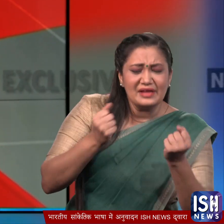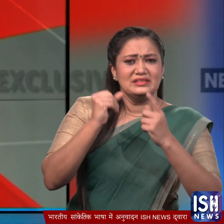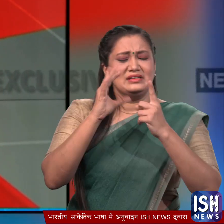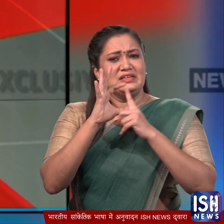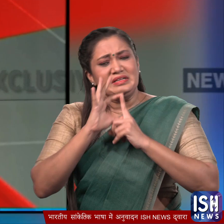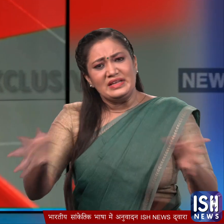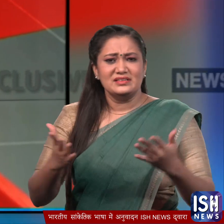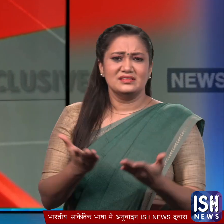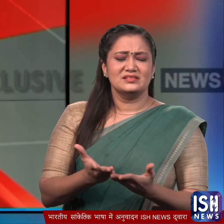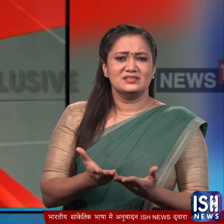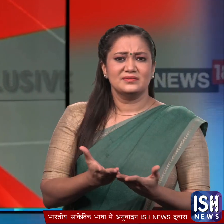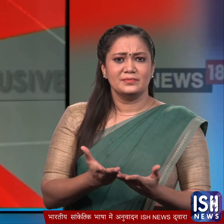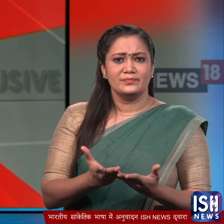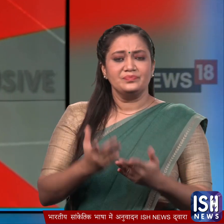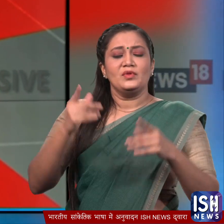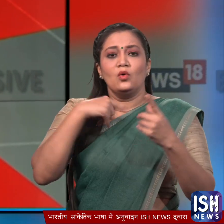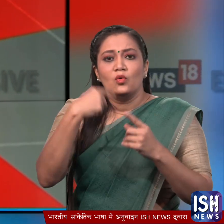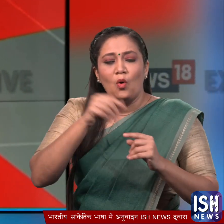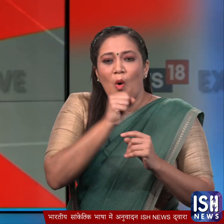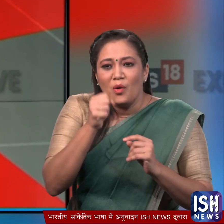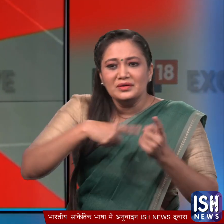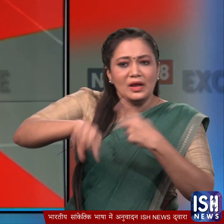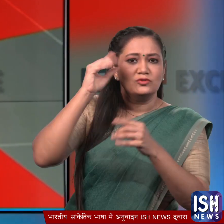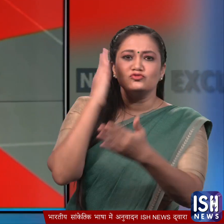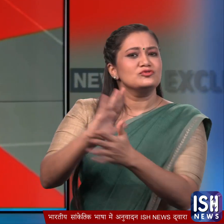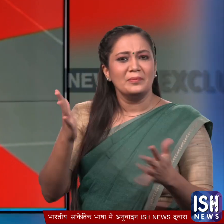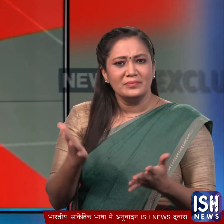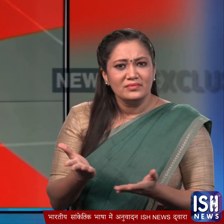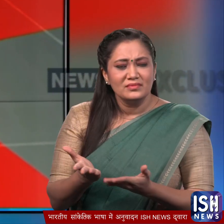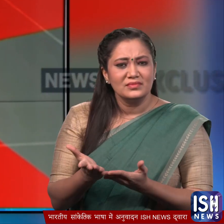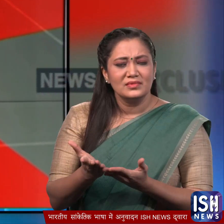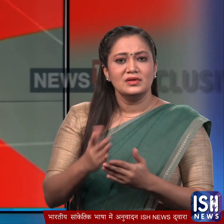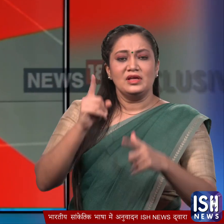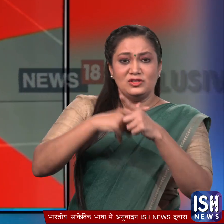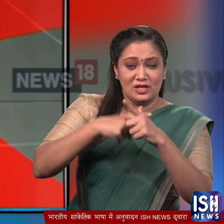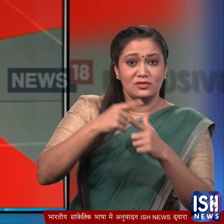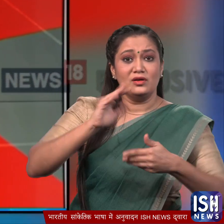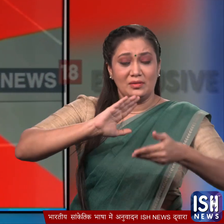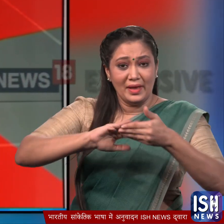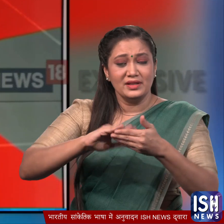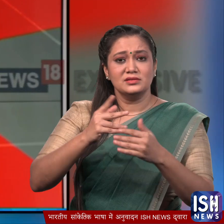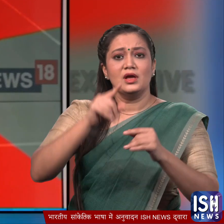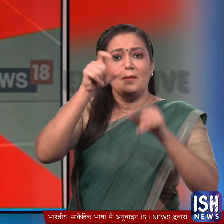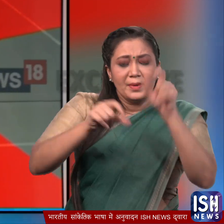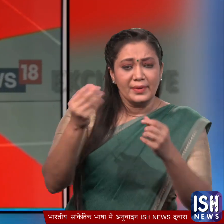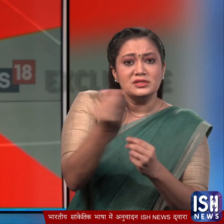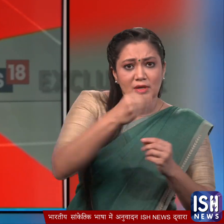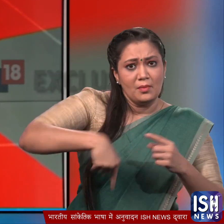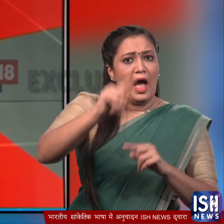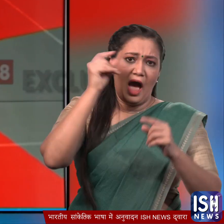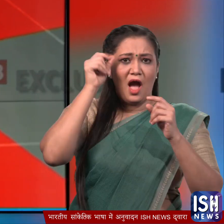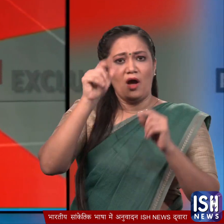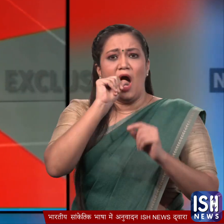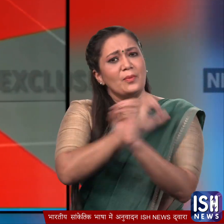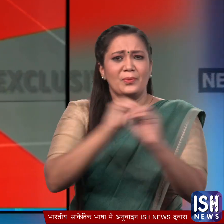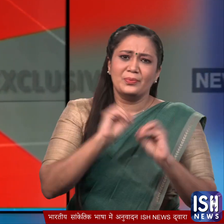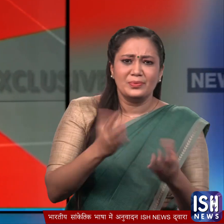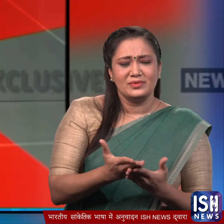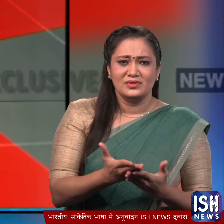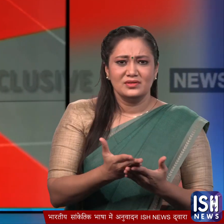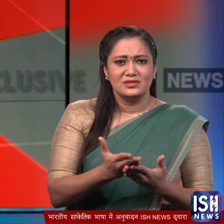दोनों गाड़ियां बिल्कुल चिपक कर चल रही थी। एक बार तो दोनों गाड़ियां आपस में टकराती भी दिखी। गाड़ियों के रियर व्यू मिरर आपस में